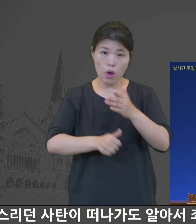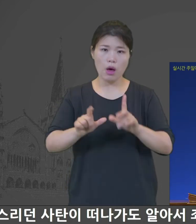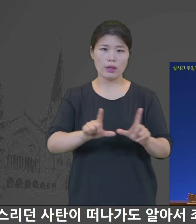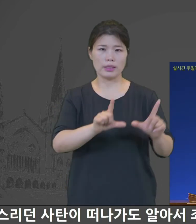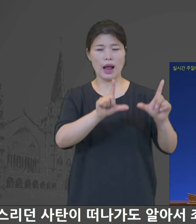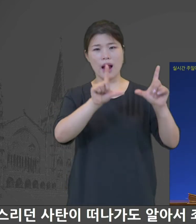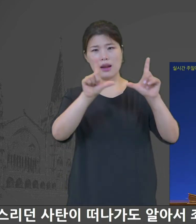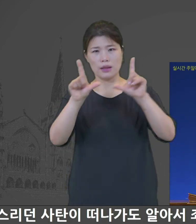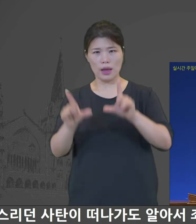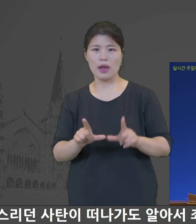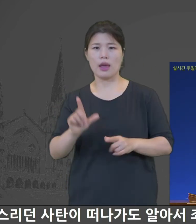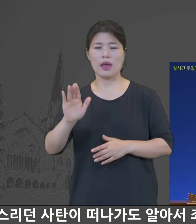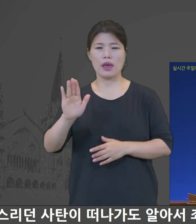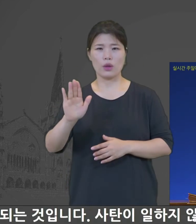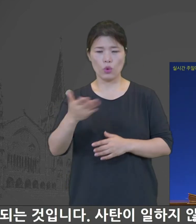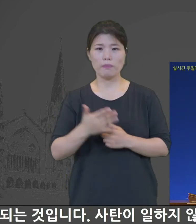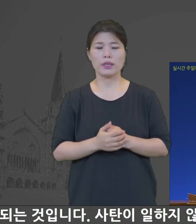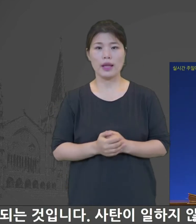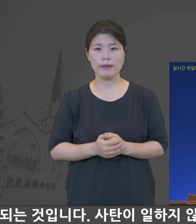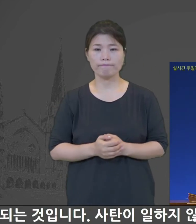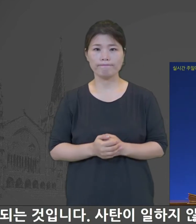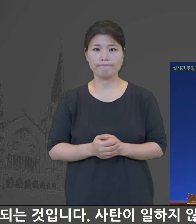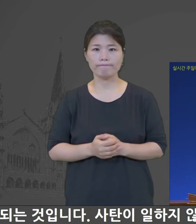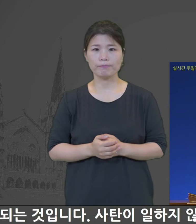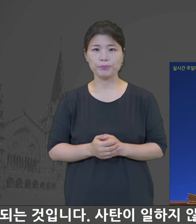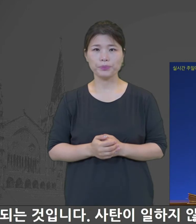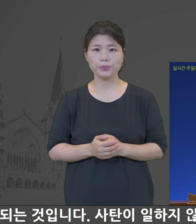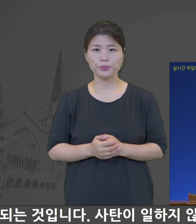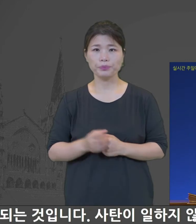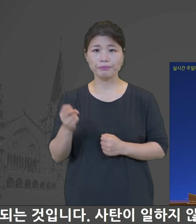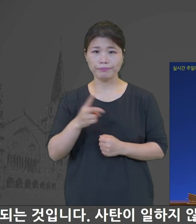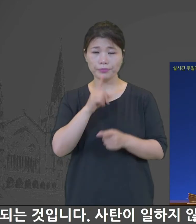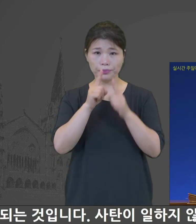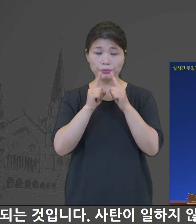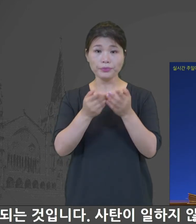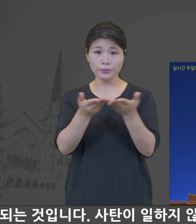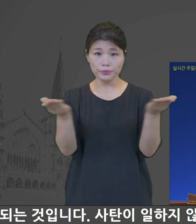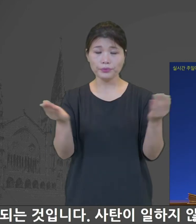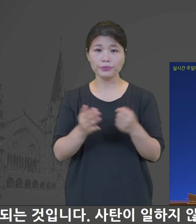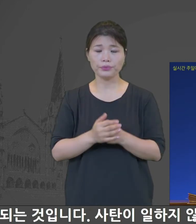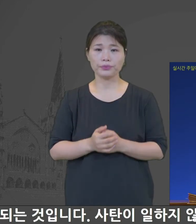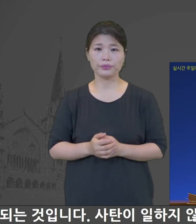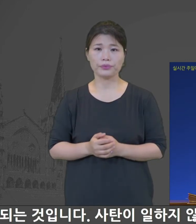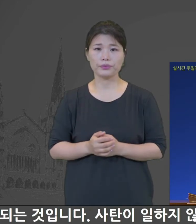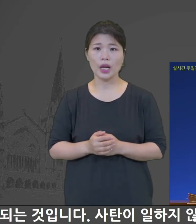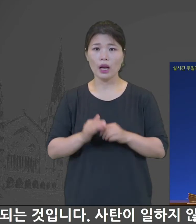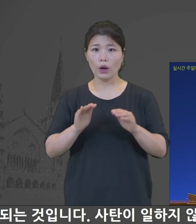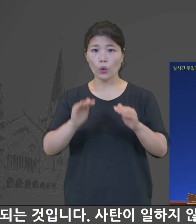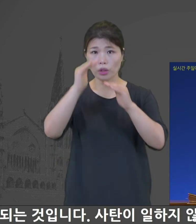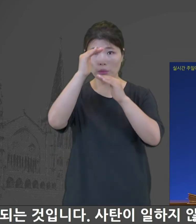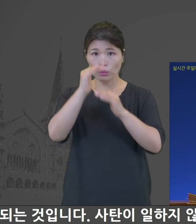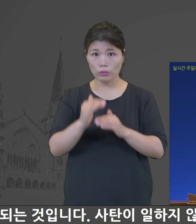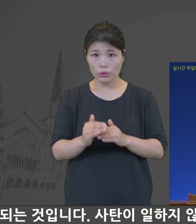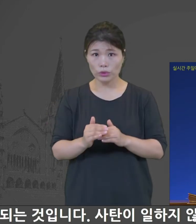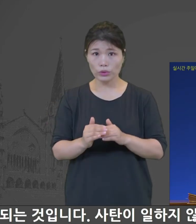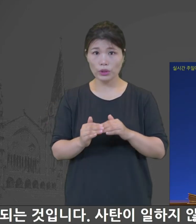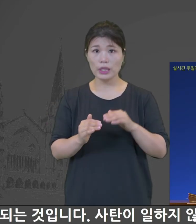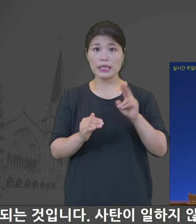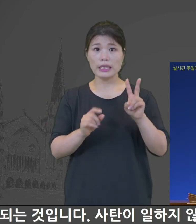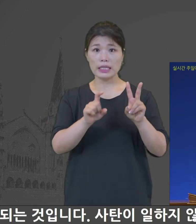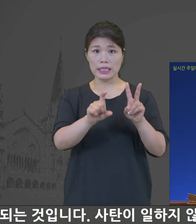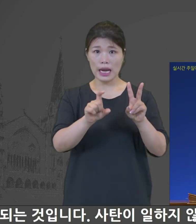겁니다. 한 번 더 요약해 드립니다. 오늘 본문